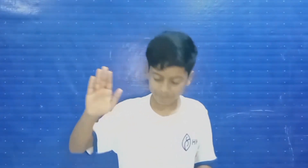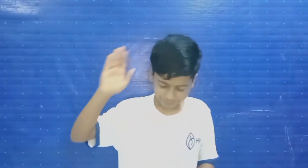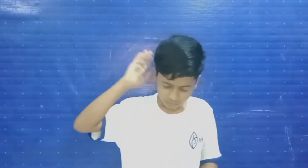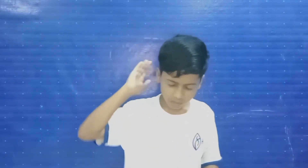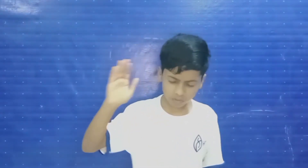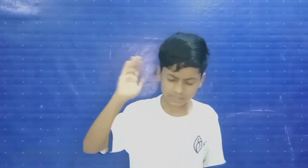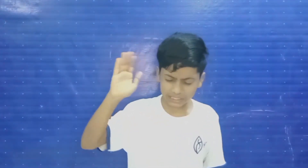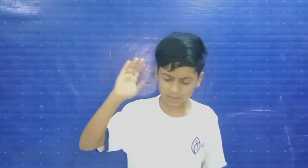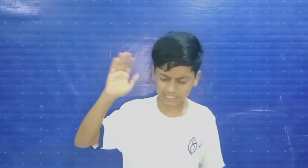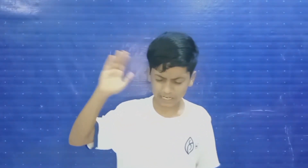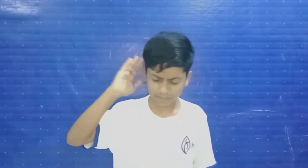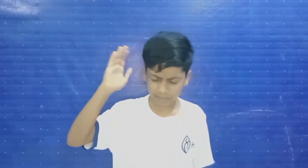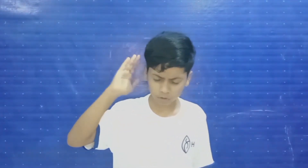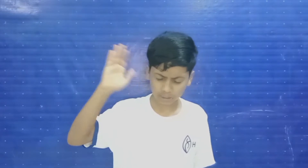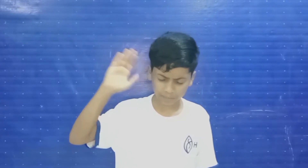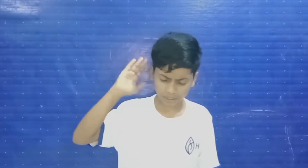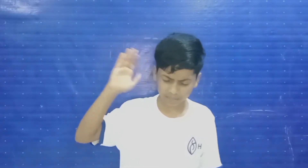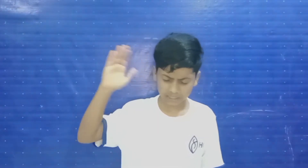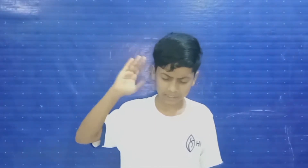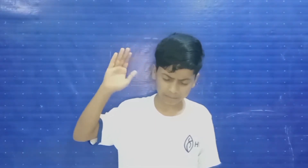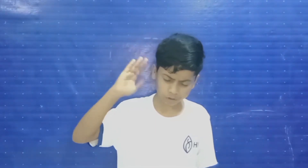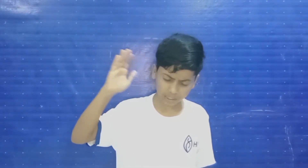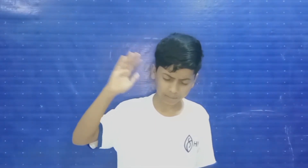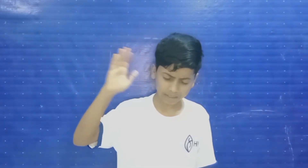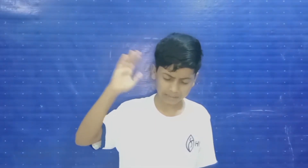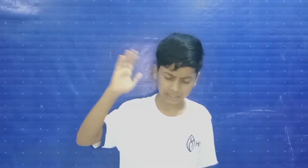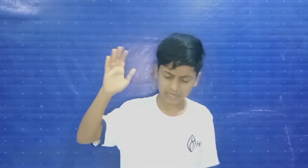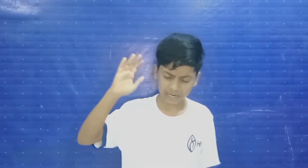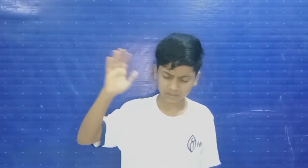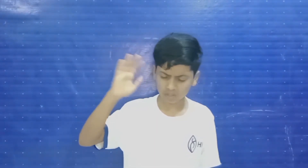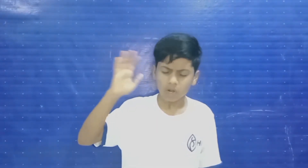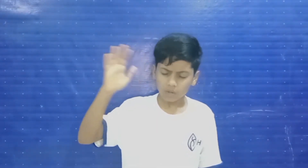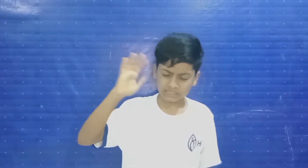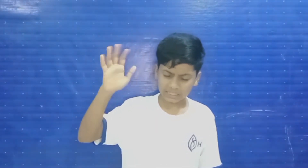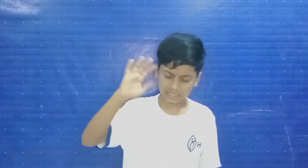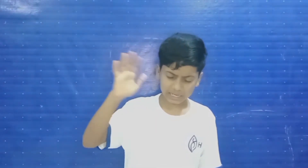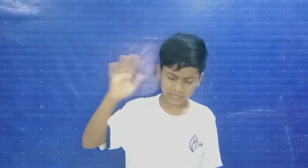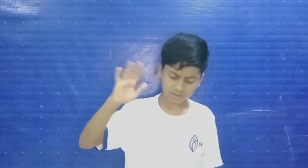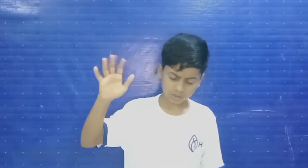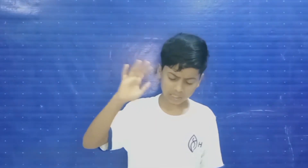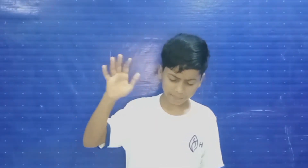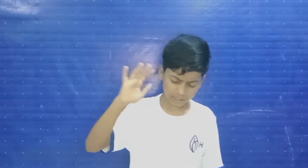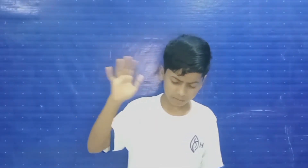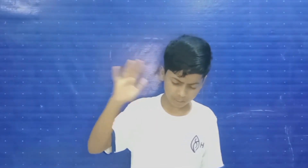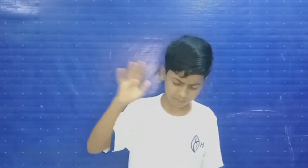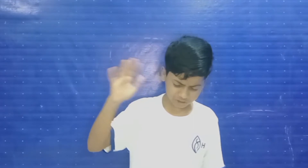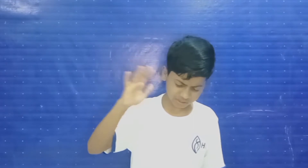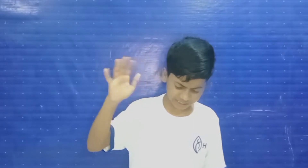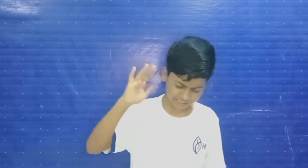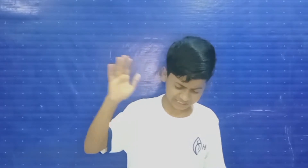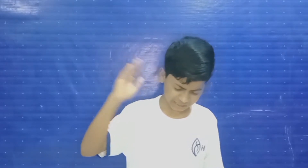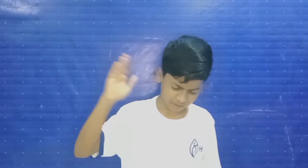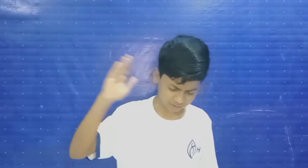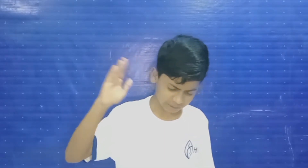करेंगे। वो जिक्र वो जाप को परे पूछ करे बुटे का बदरा टिक पूछा कर पर आप फिर कर आप तो उसकी आंख लग कर आप तो उसके पंडा लोगों ने बाबा